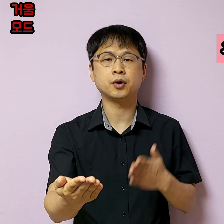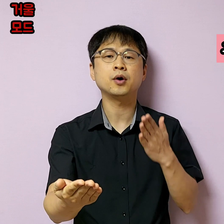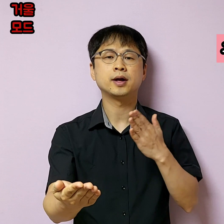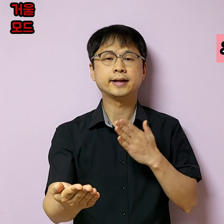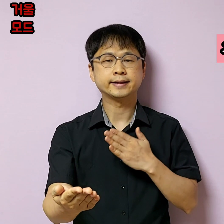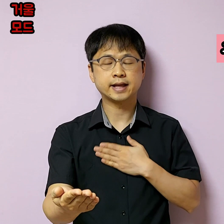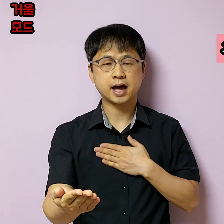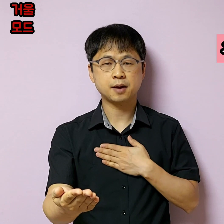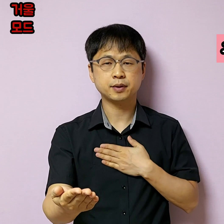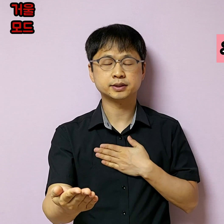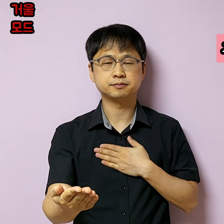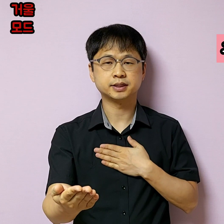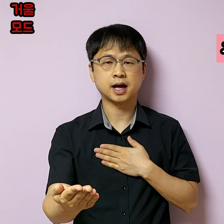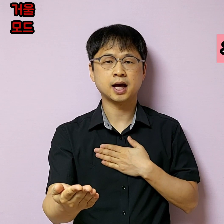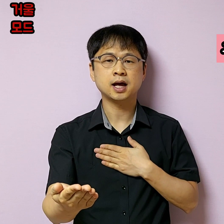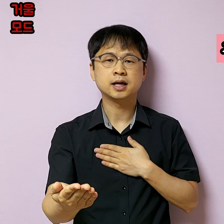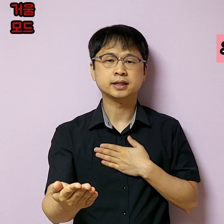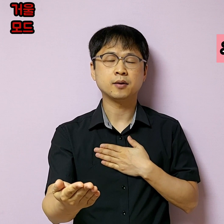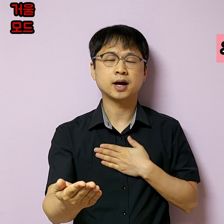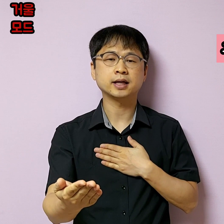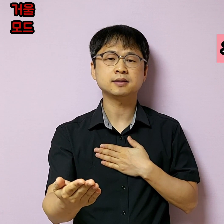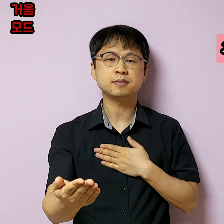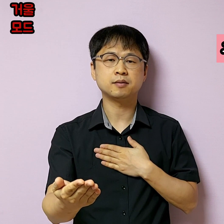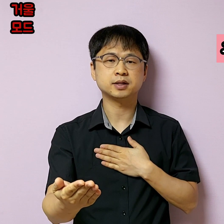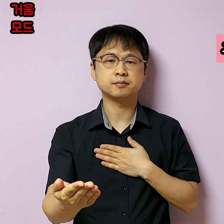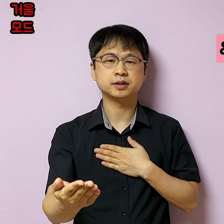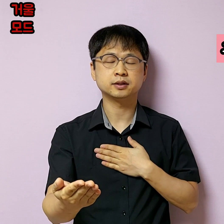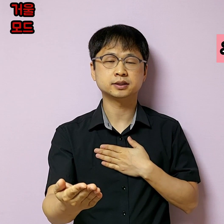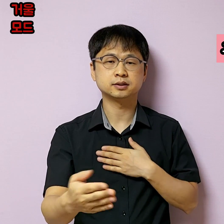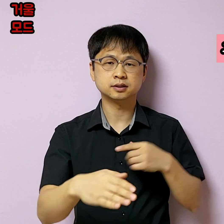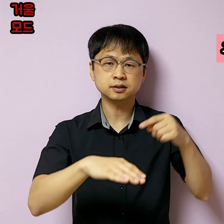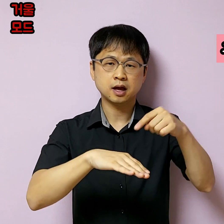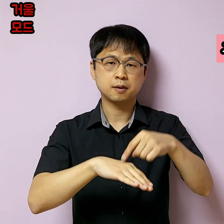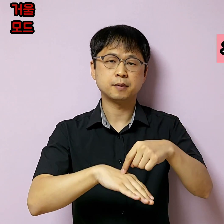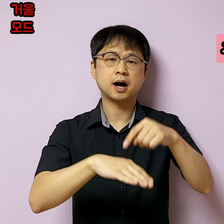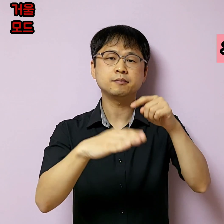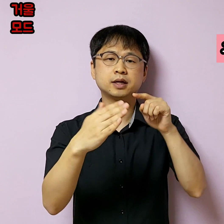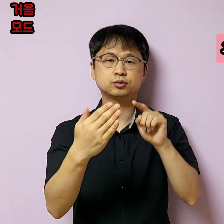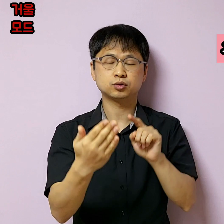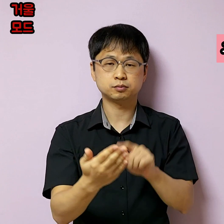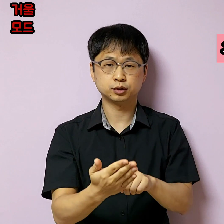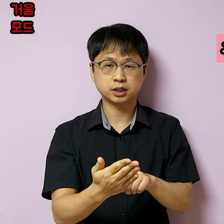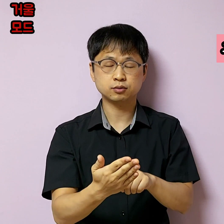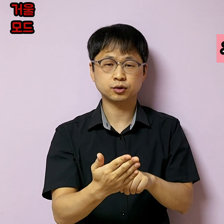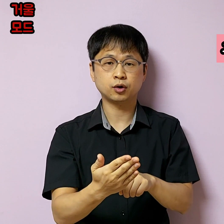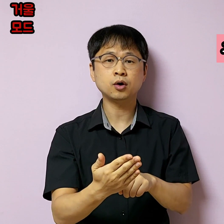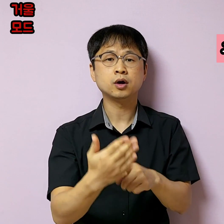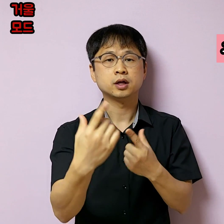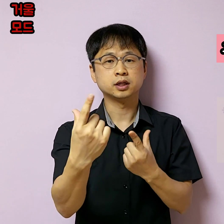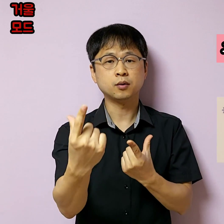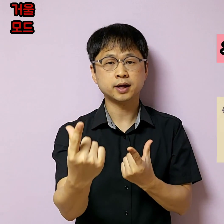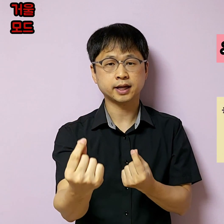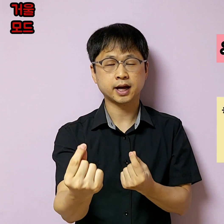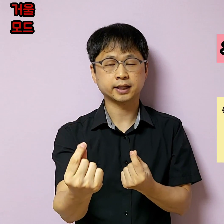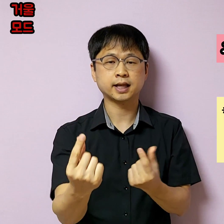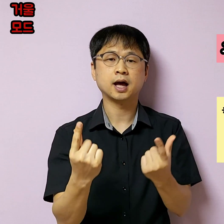배웠고요. 나 배웠습니다. 나와 같은 마음이라면 여기서는 마음이란 수어를 먼저 하고요. 너와 내가 같다.